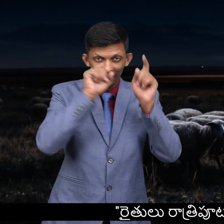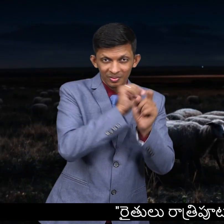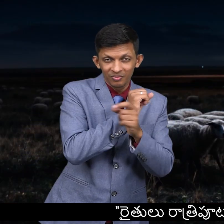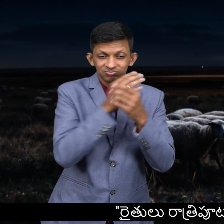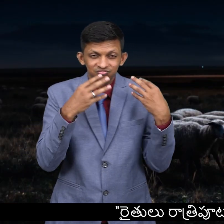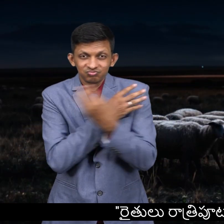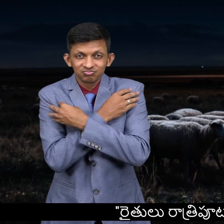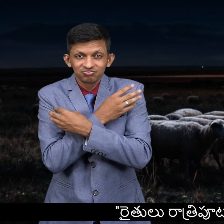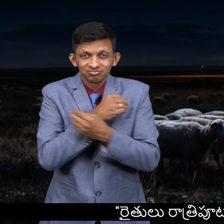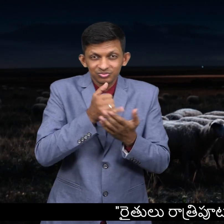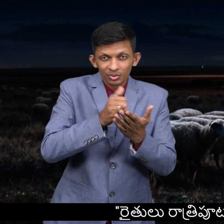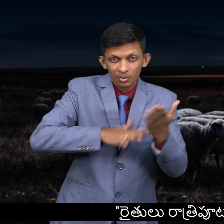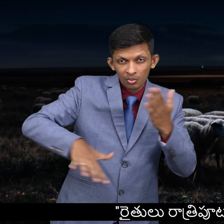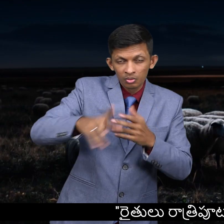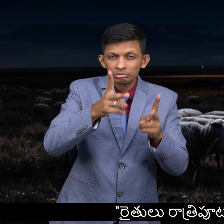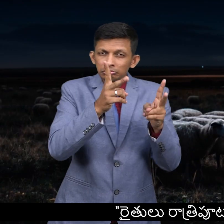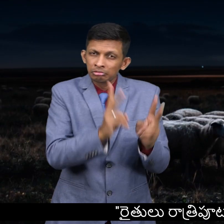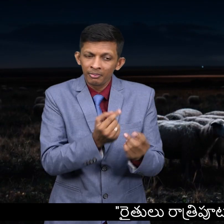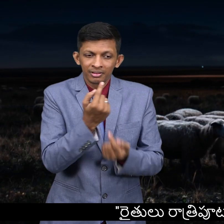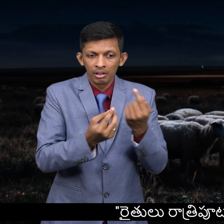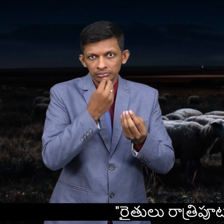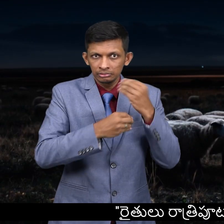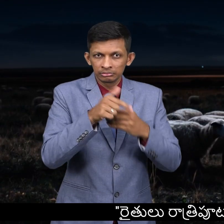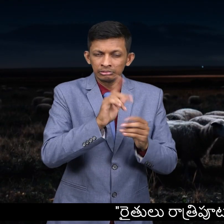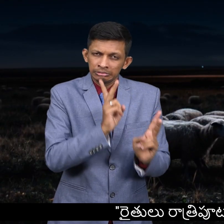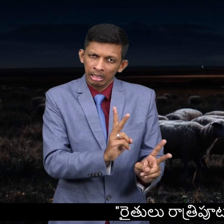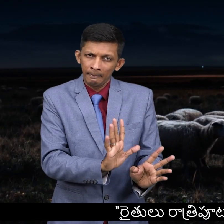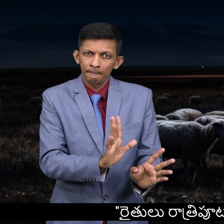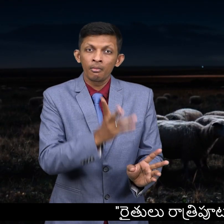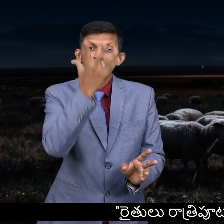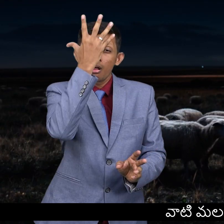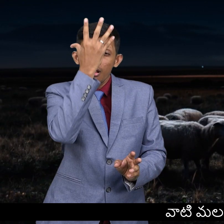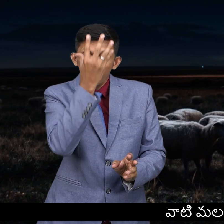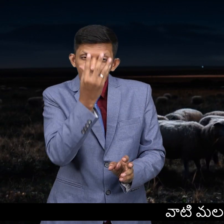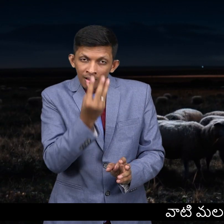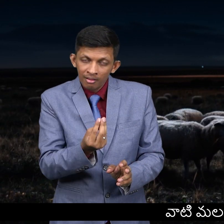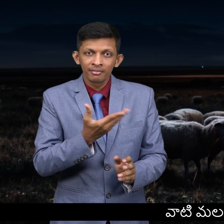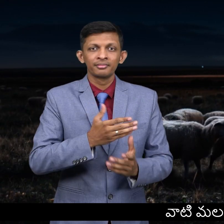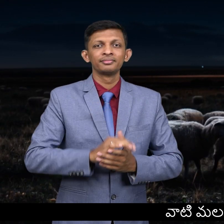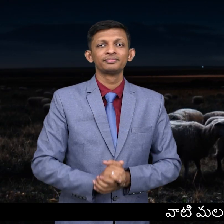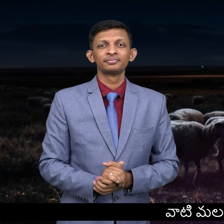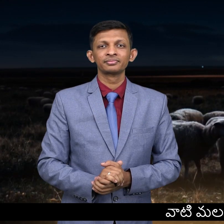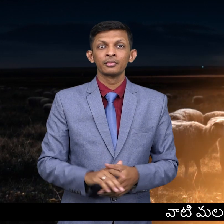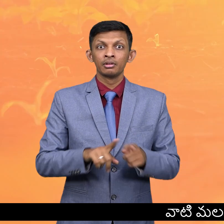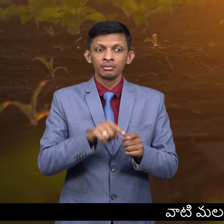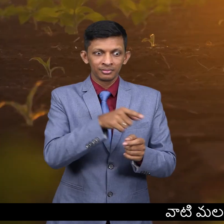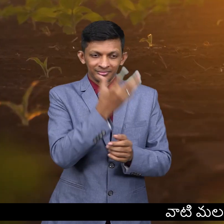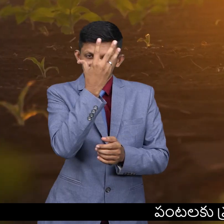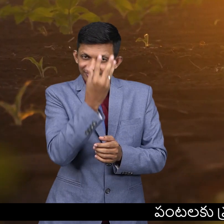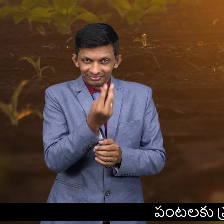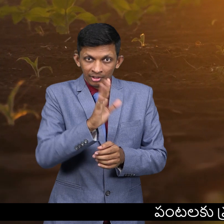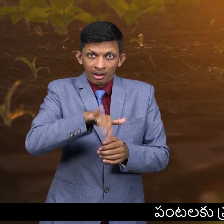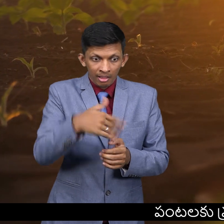రైతులు రాత్రిపూట గొర్రెలను పొలాల్లో ఉండనిస్తారు. వాటి మలం ఎరువుగా